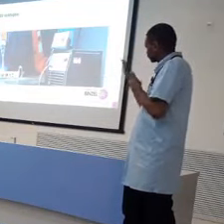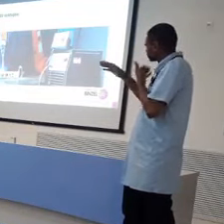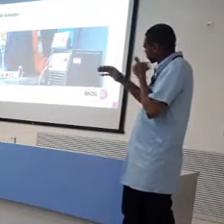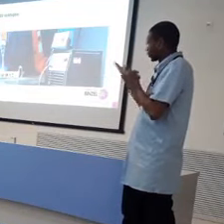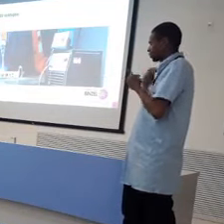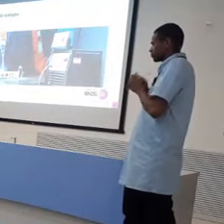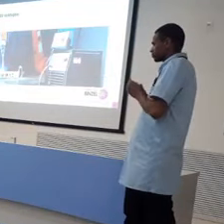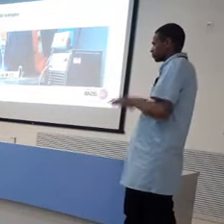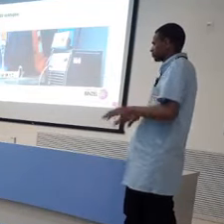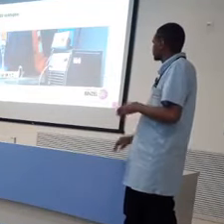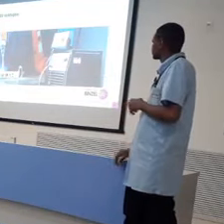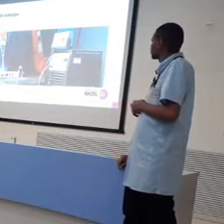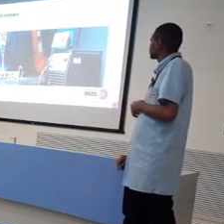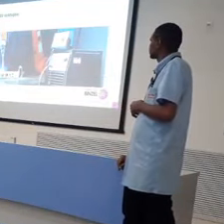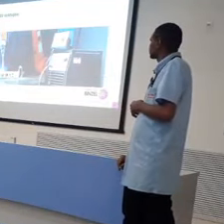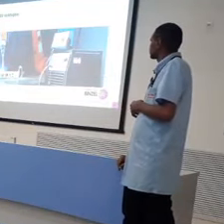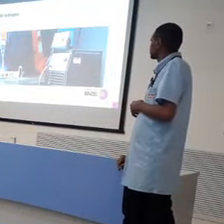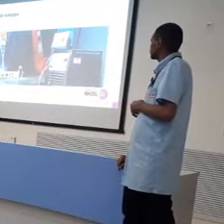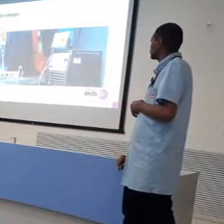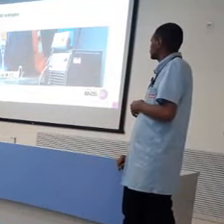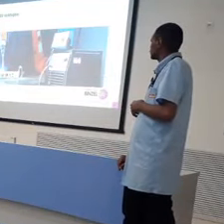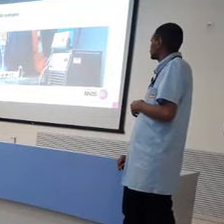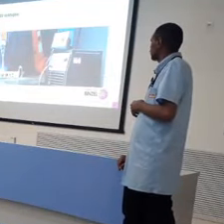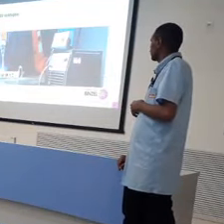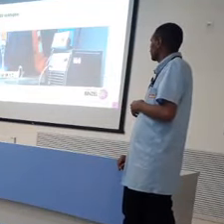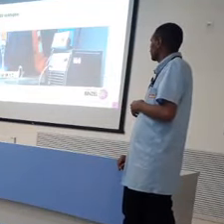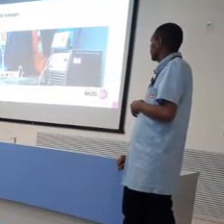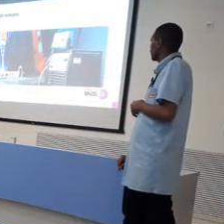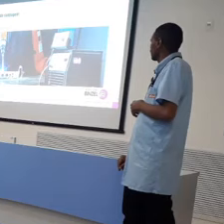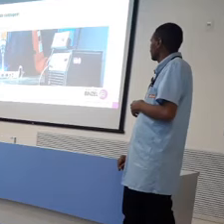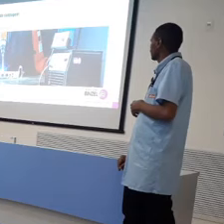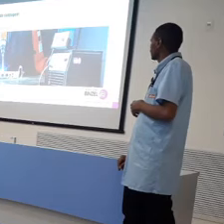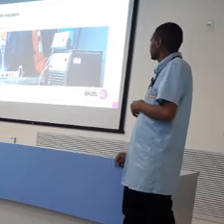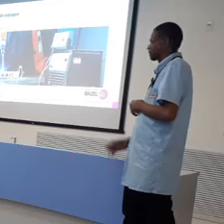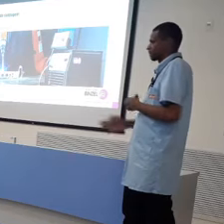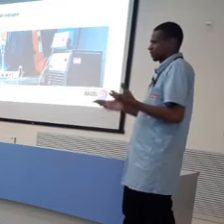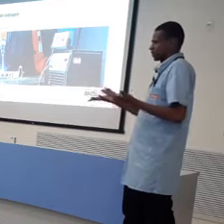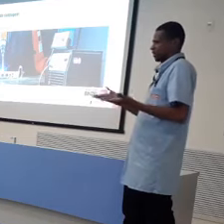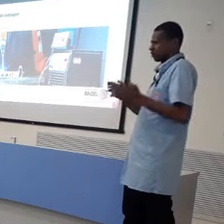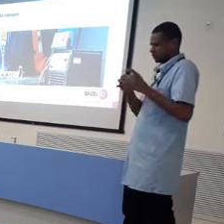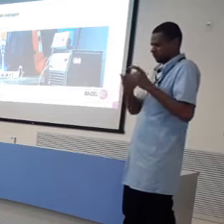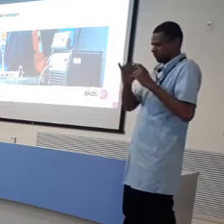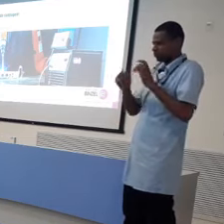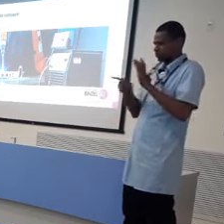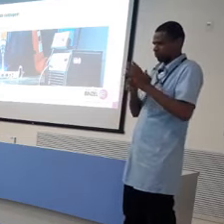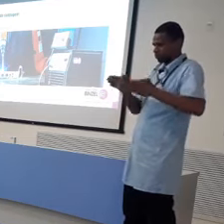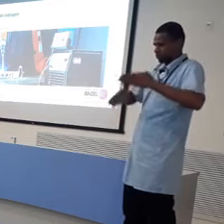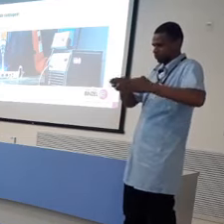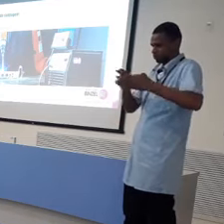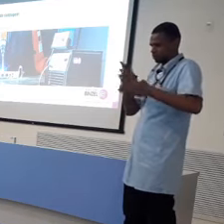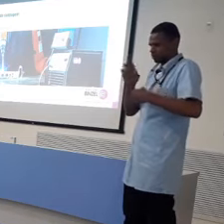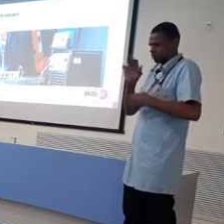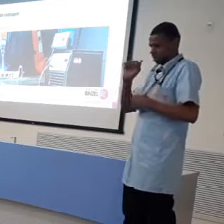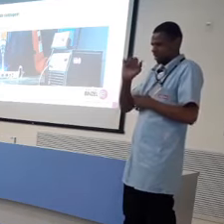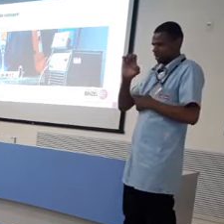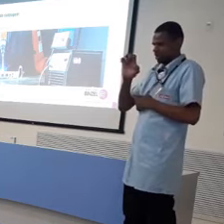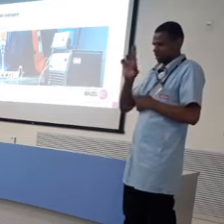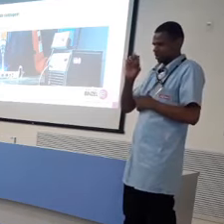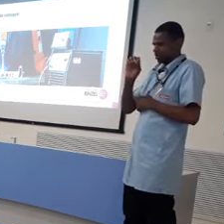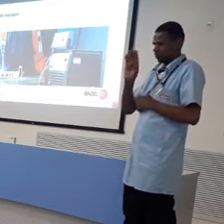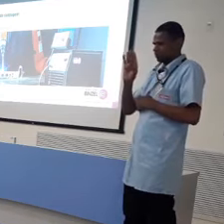Bom, pessoal, eu vou falar para vocês aqui agora do aerobe, né? Que é a fonte de robô. Ela é uma fonte que a gente fala